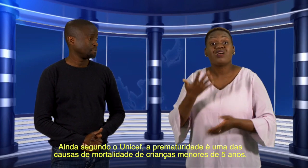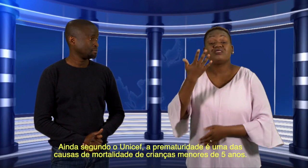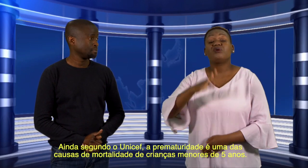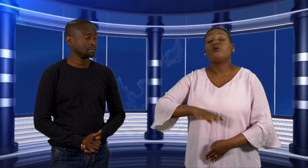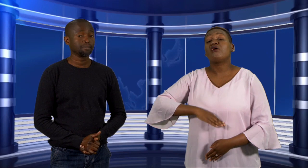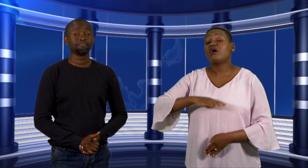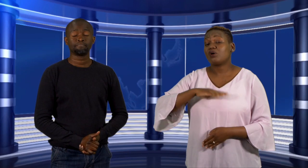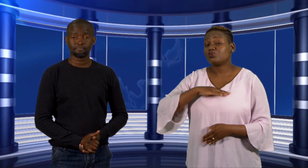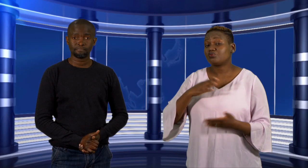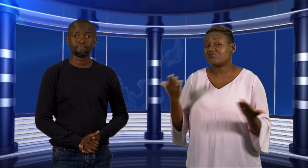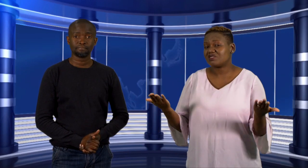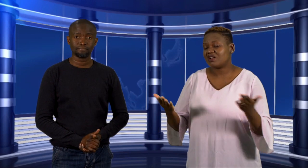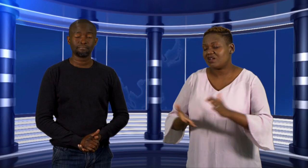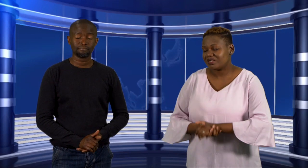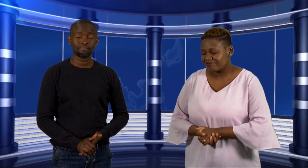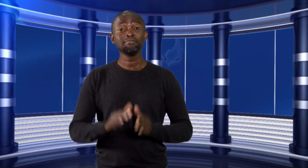anos.